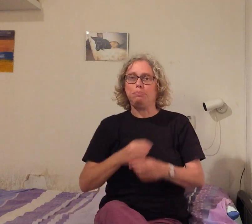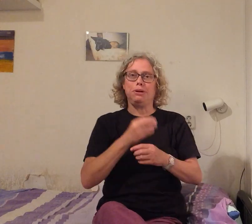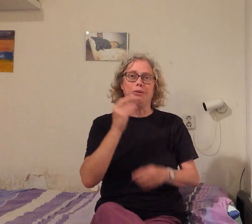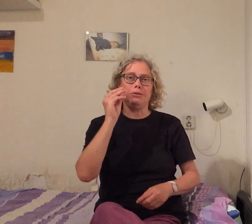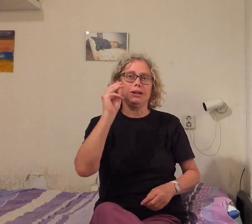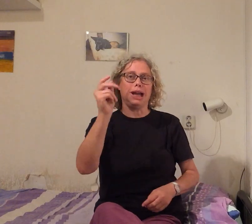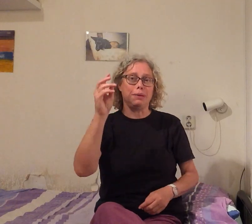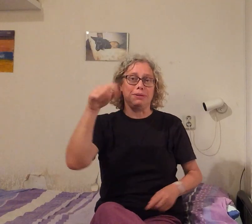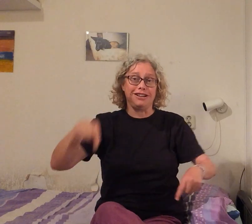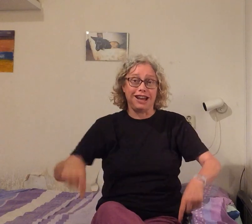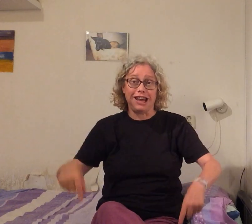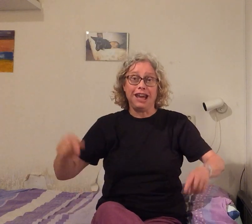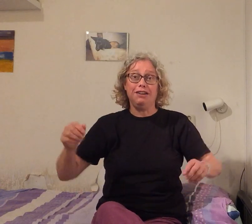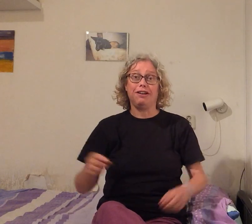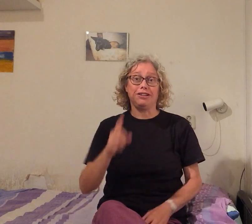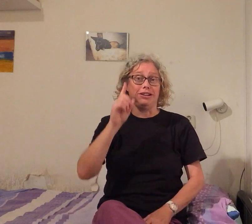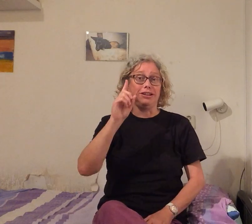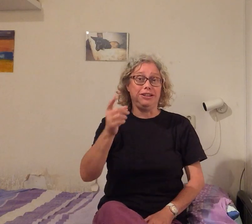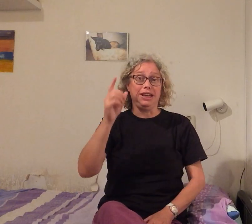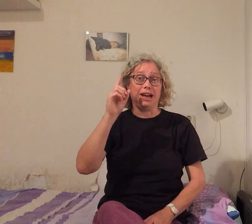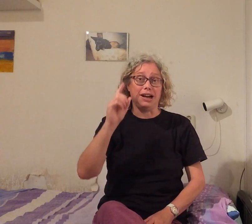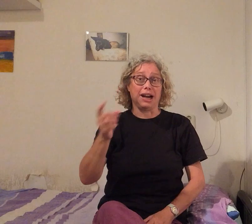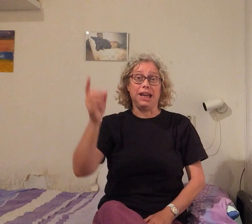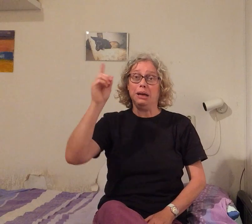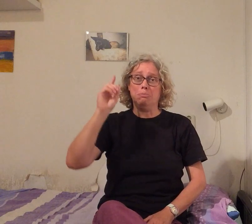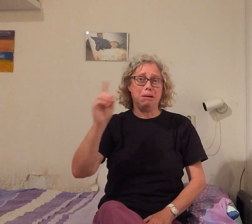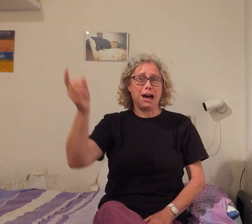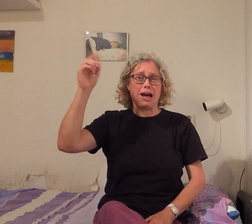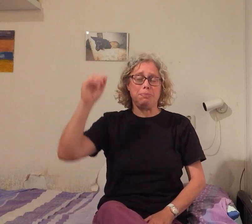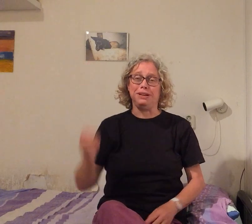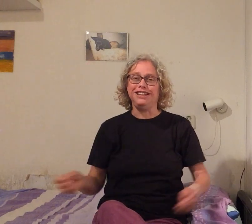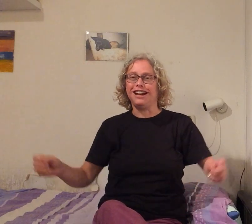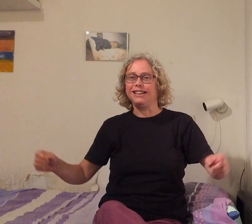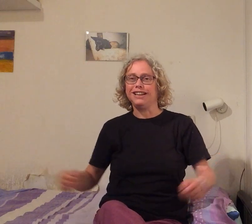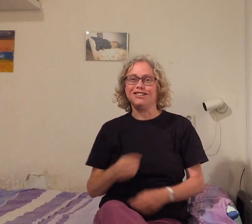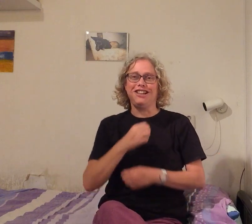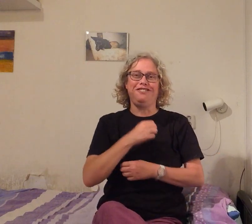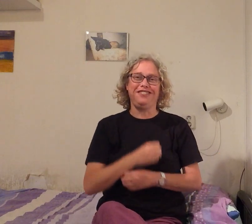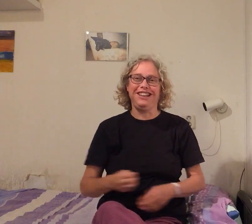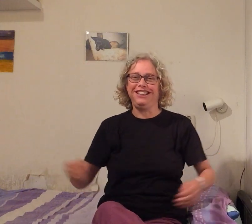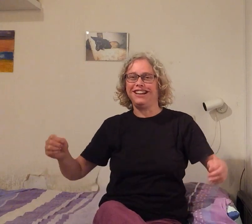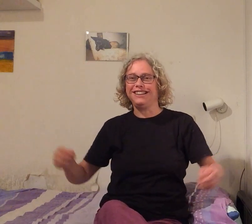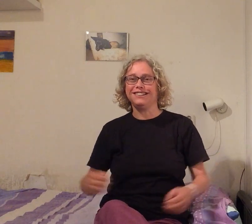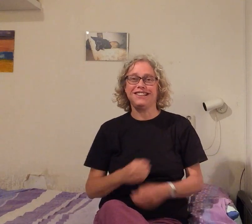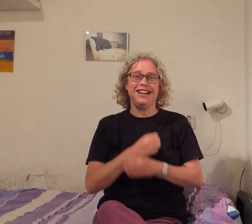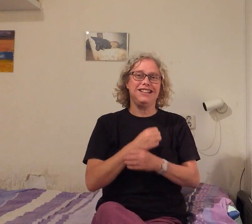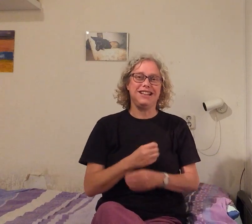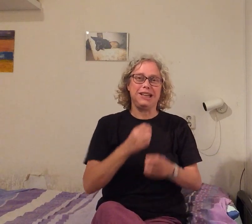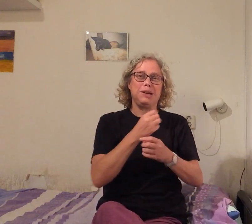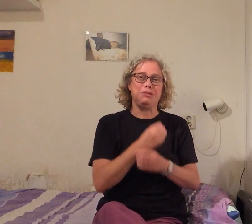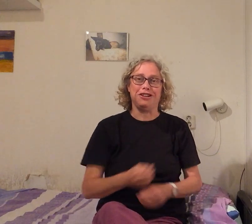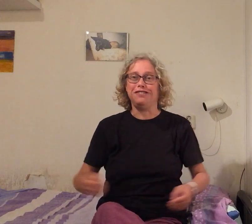de broek naar beneden van de diarree. Pina Jones, Pina Jones, zit op de